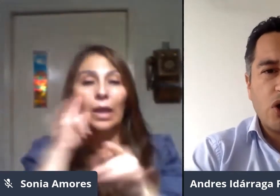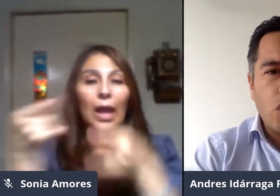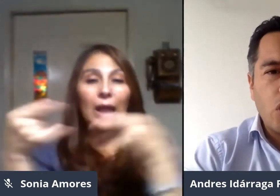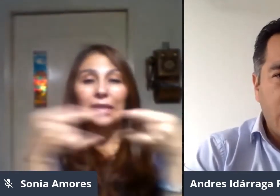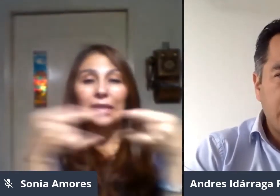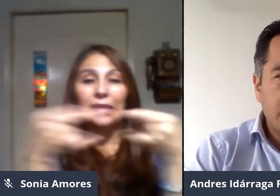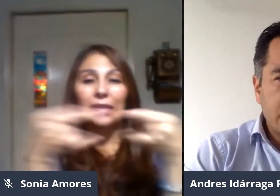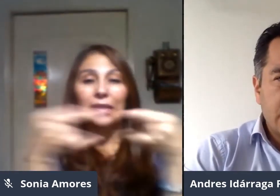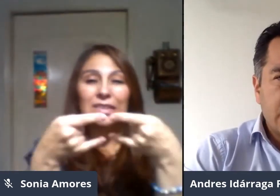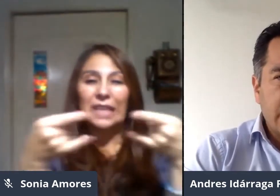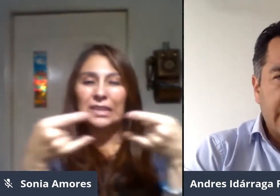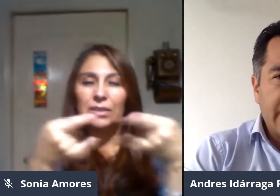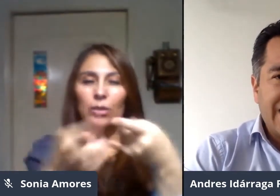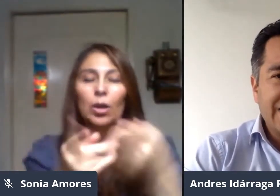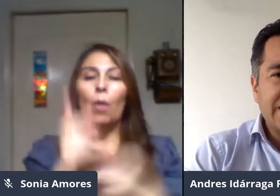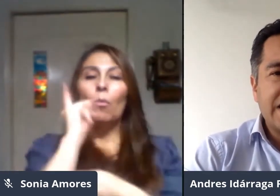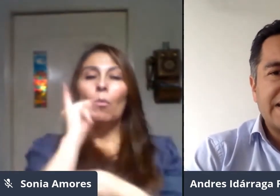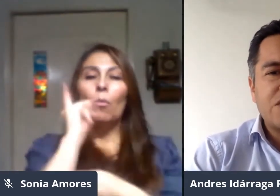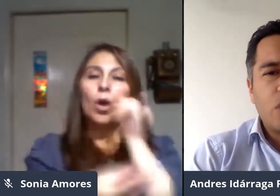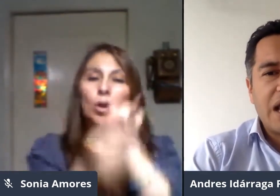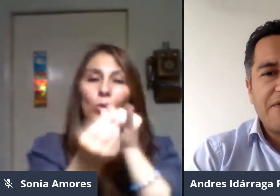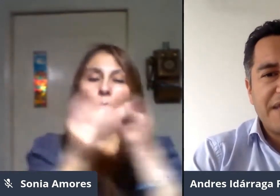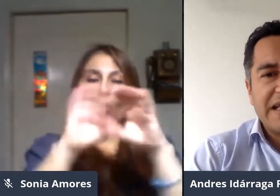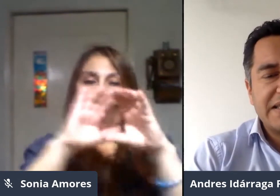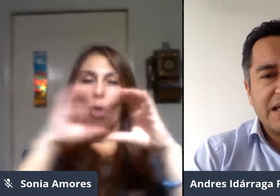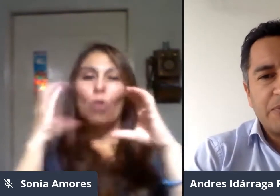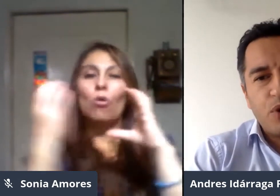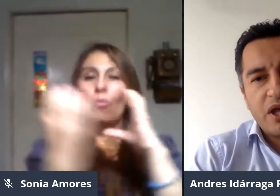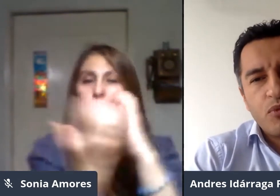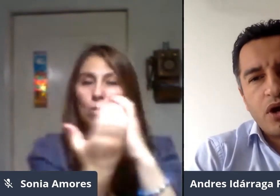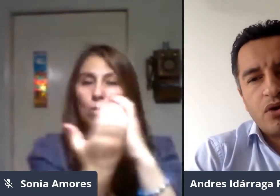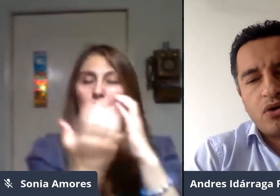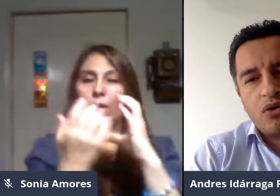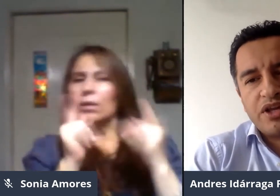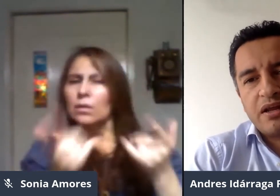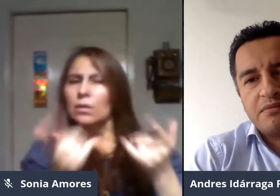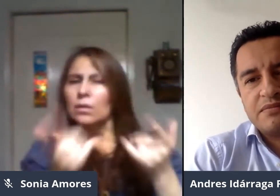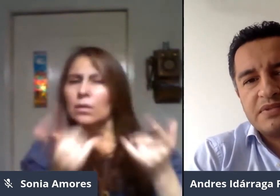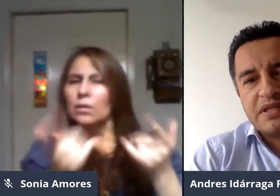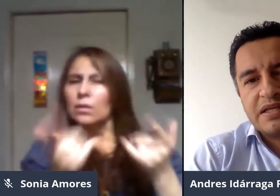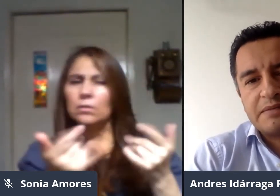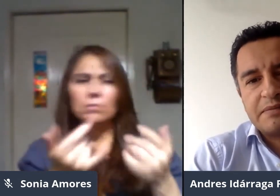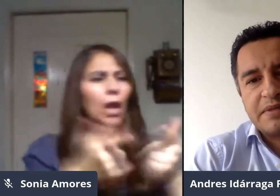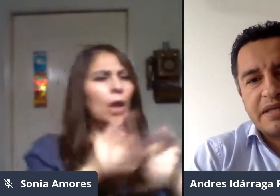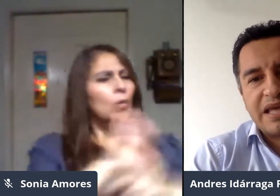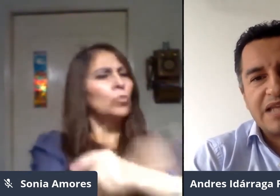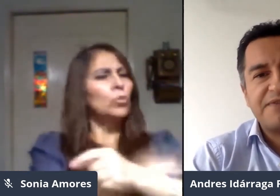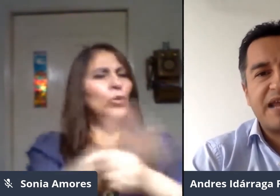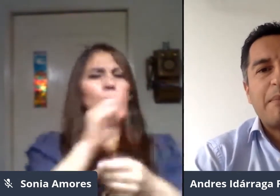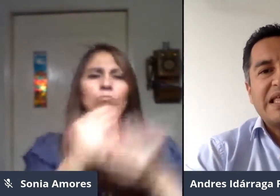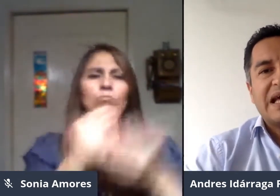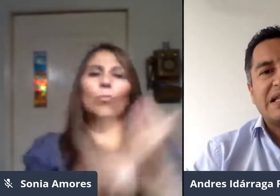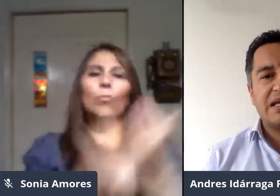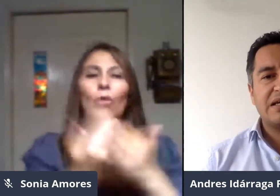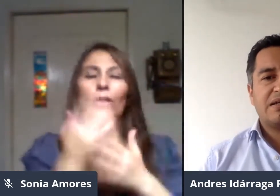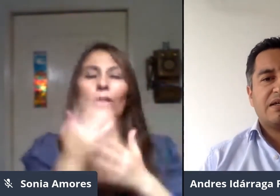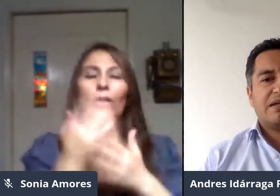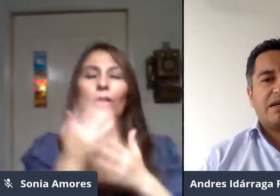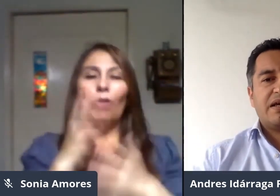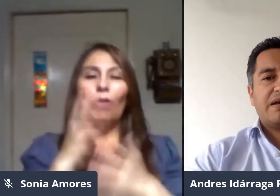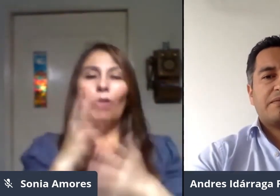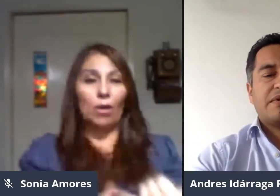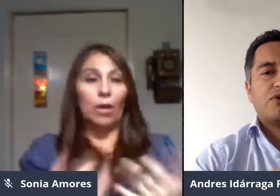económico global que se asientan sobre la diferencia del poder moderno colonial y que en la esfera